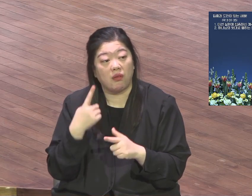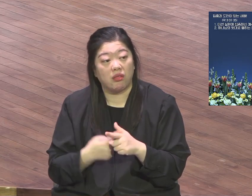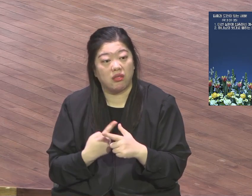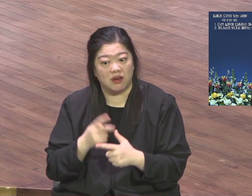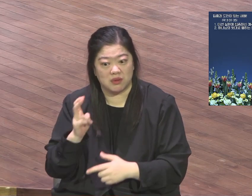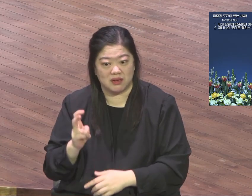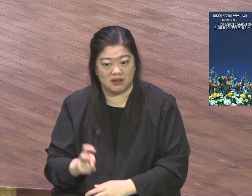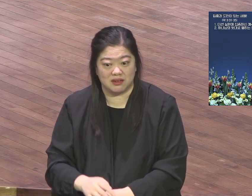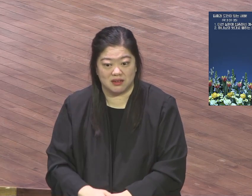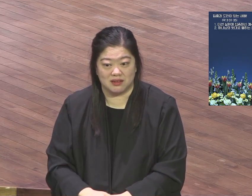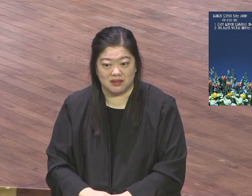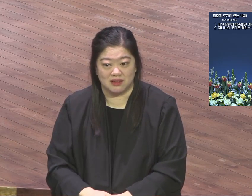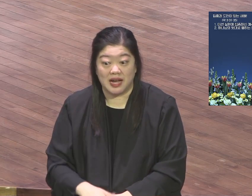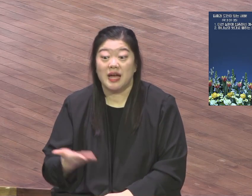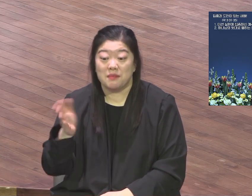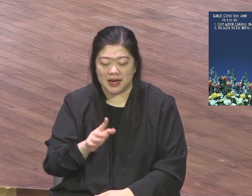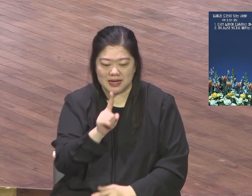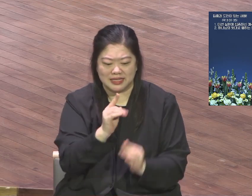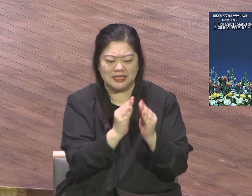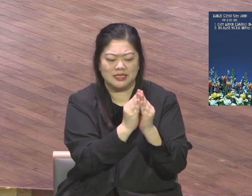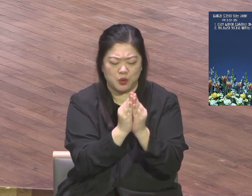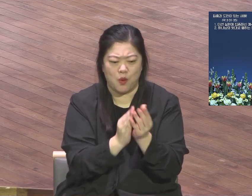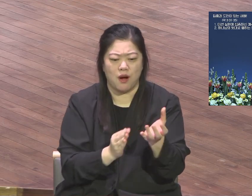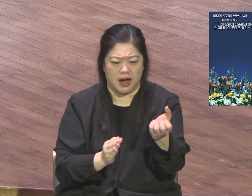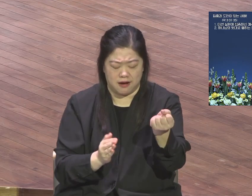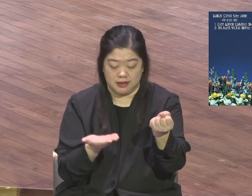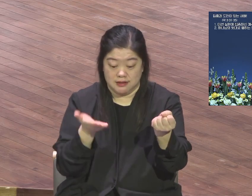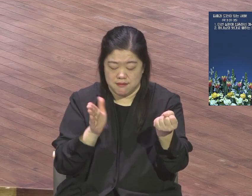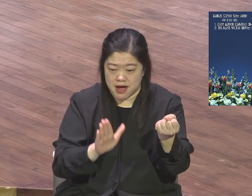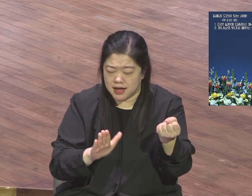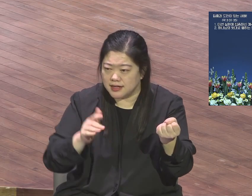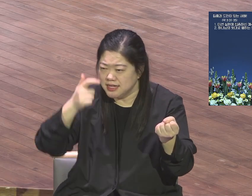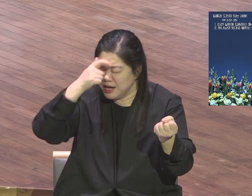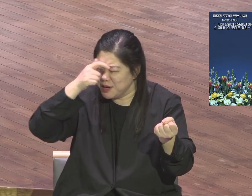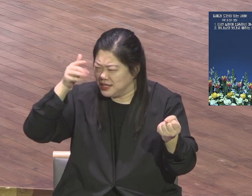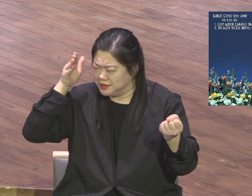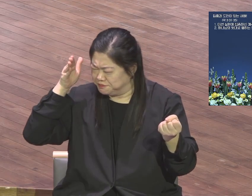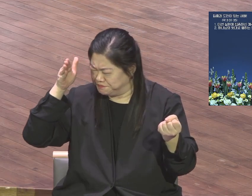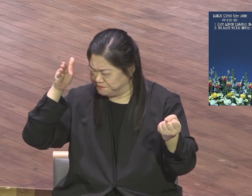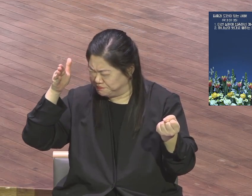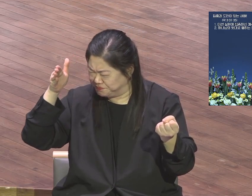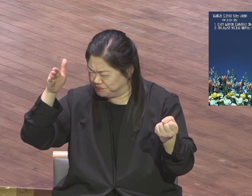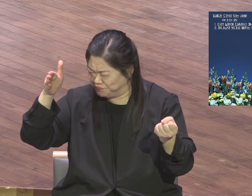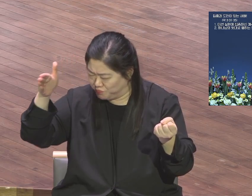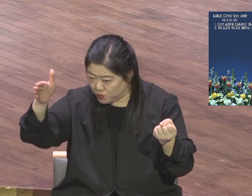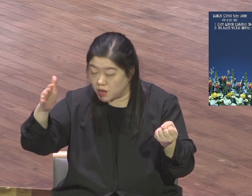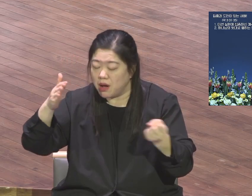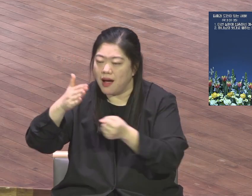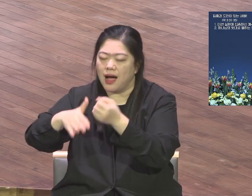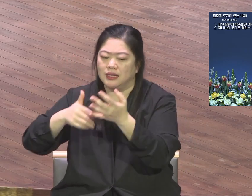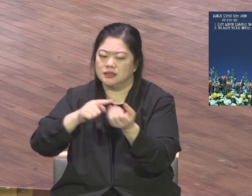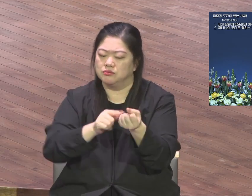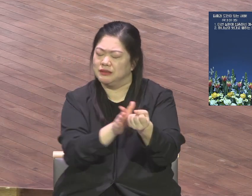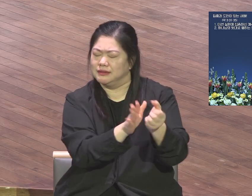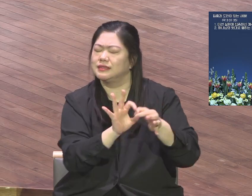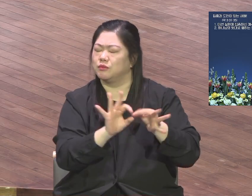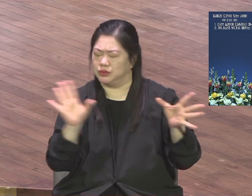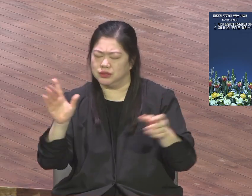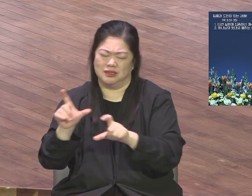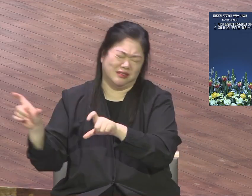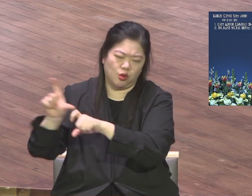여러분, 하나님께서 분명히 언약하시기 때문에 언약에 신실하신 하나님, 온전히 신뢰하고 믿고,